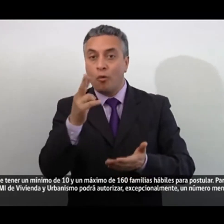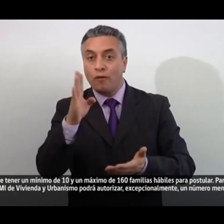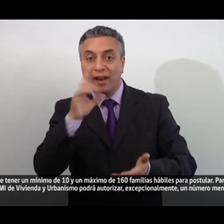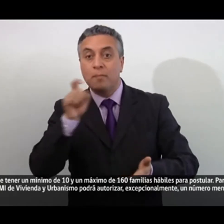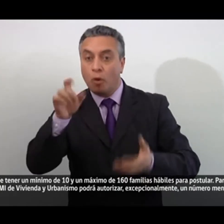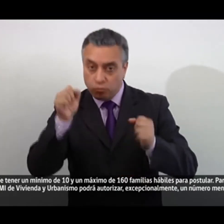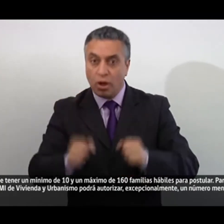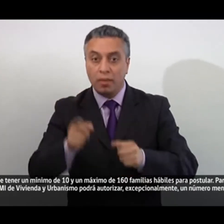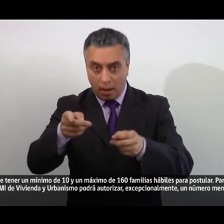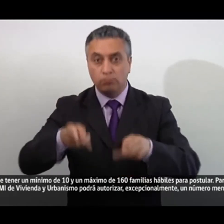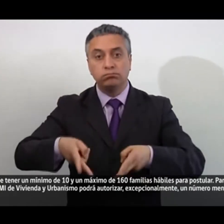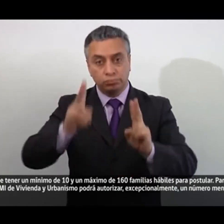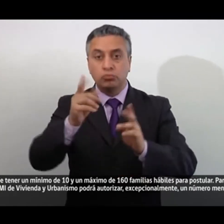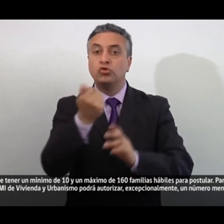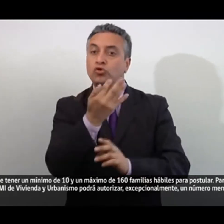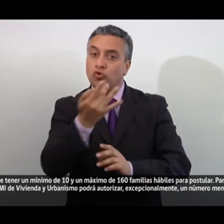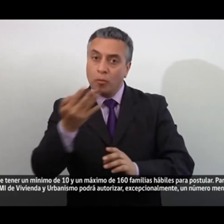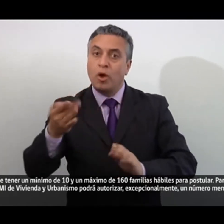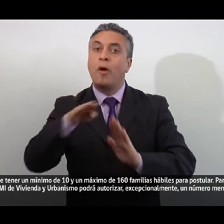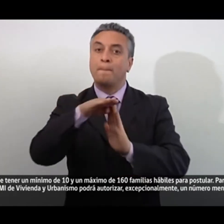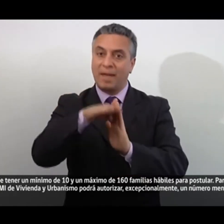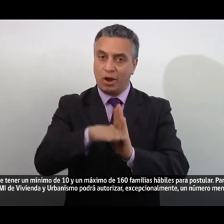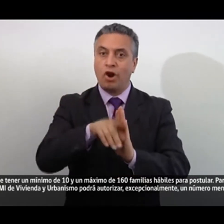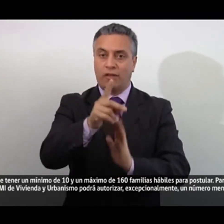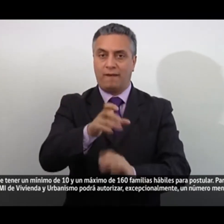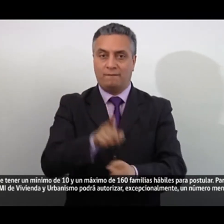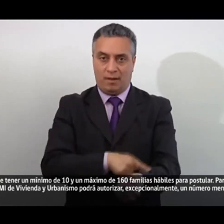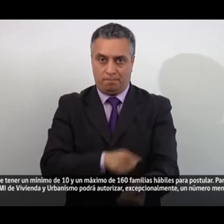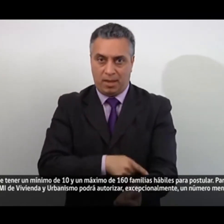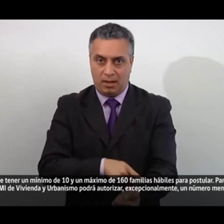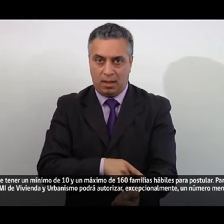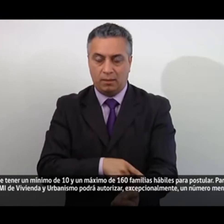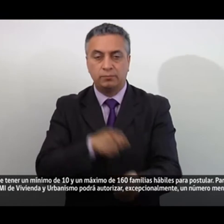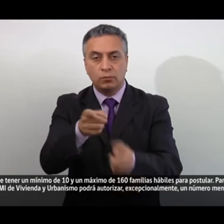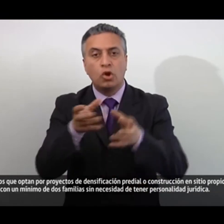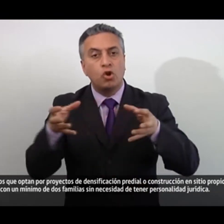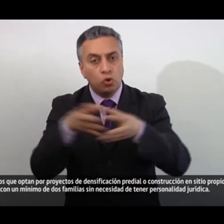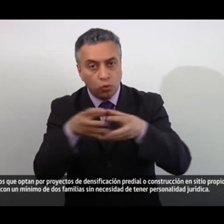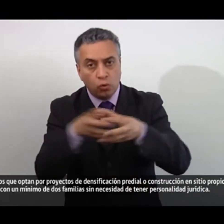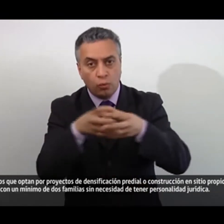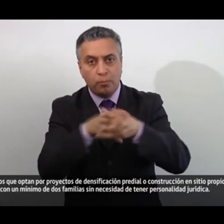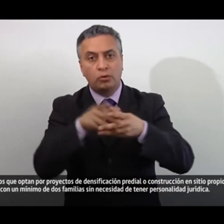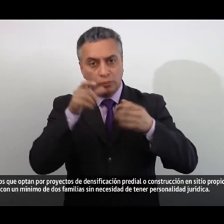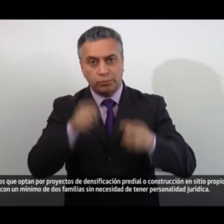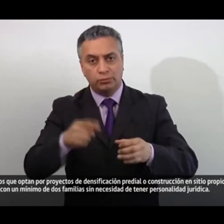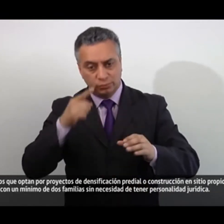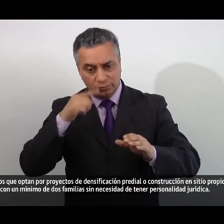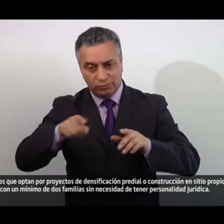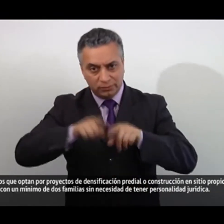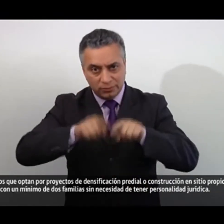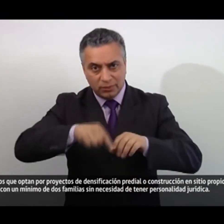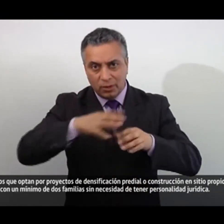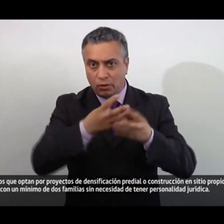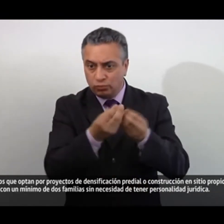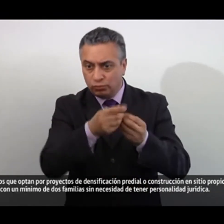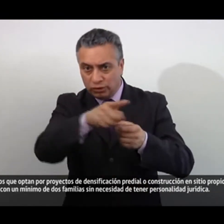y Urbanismo podrá autorizar excepcionalmente un número menor de familias. Los grupos que optan por proyectos de